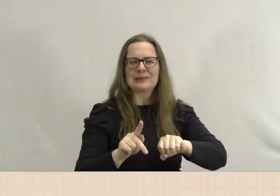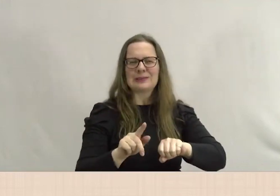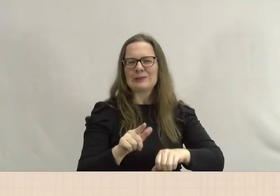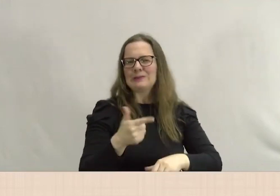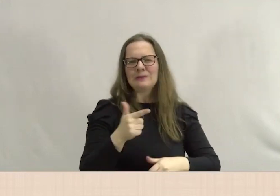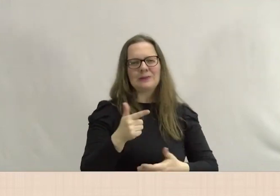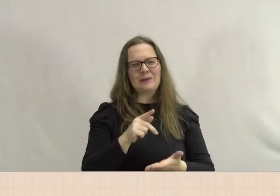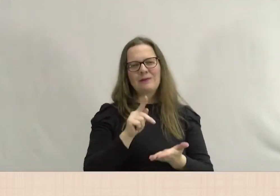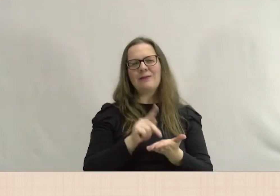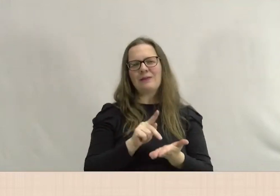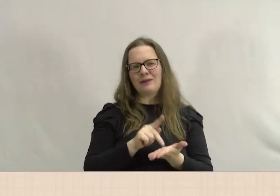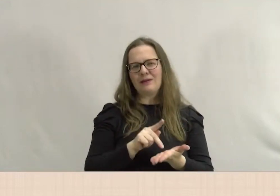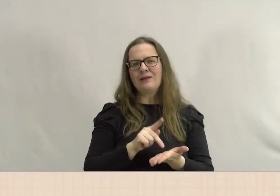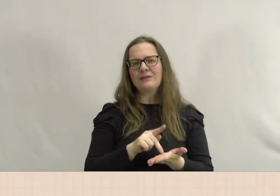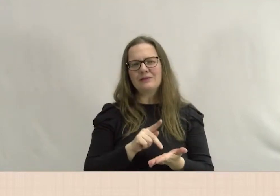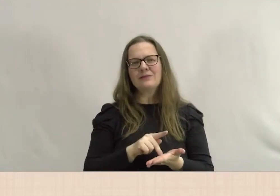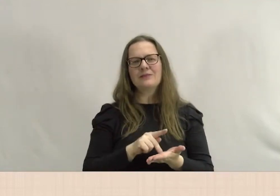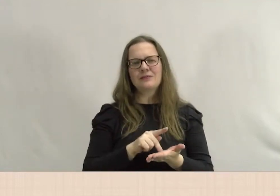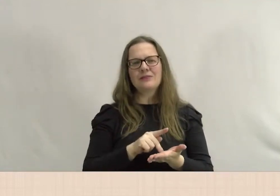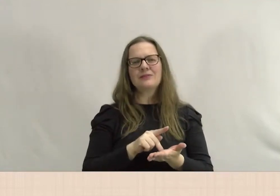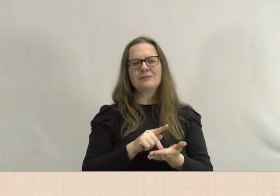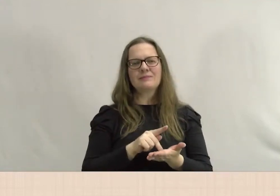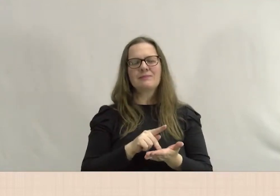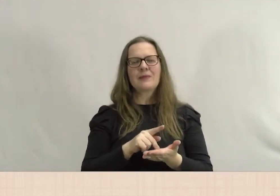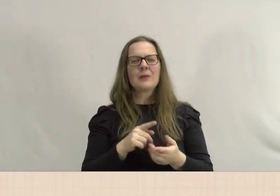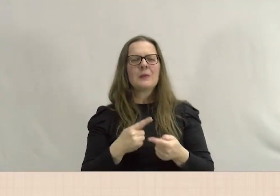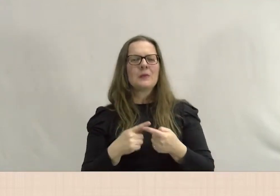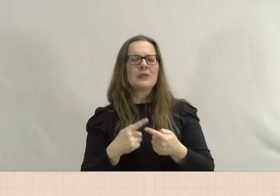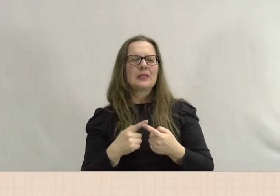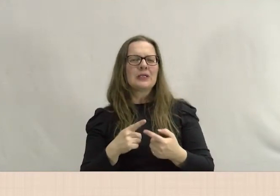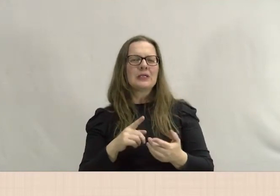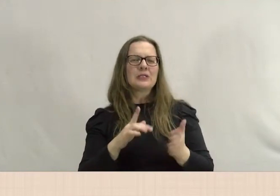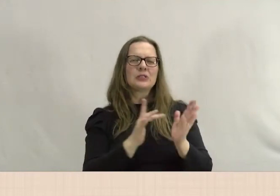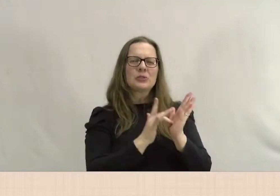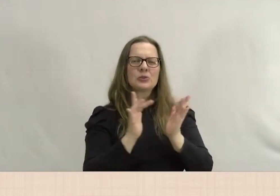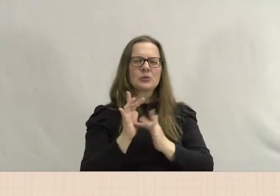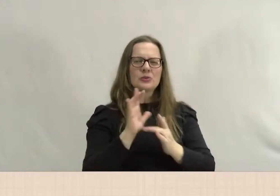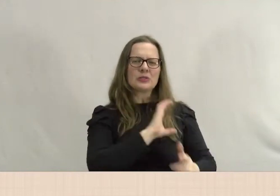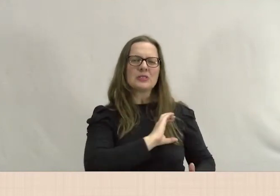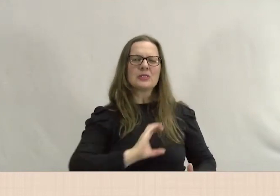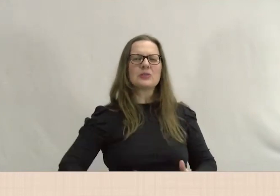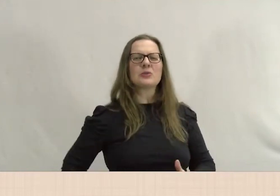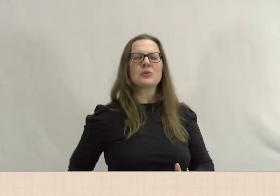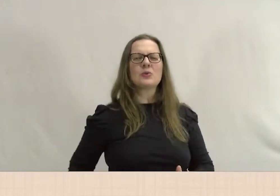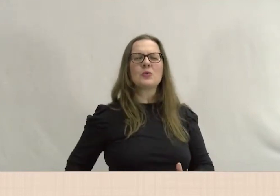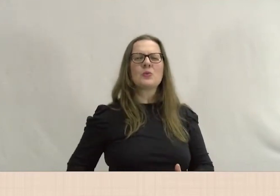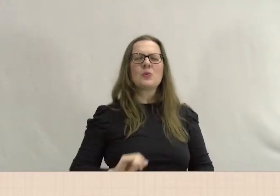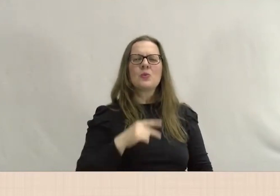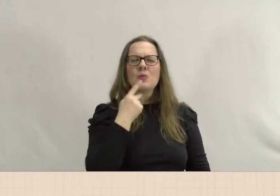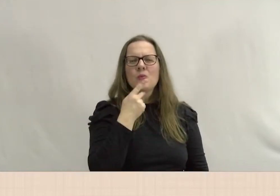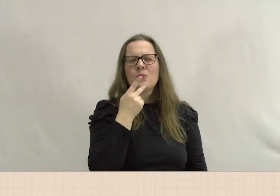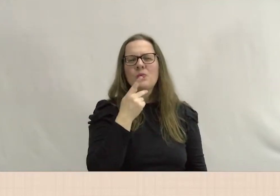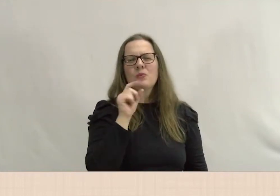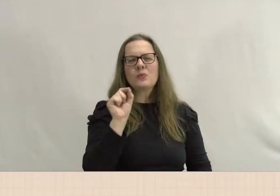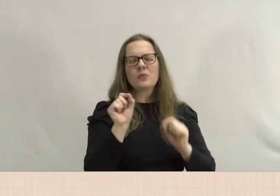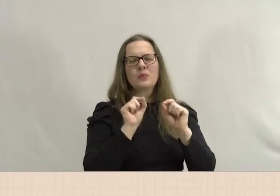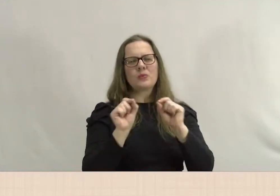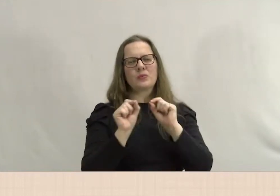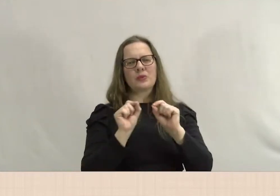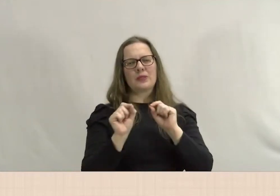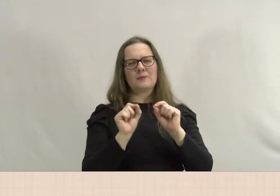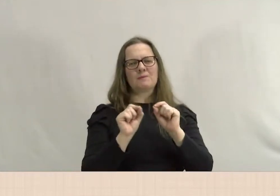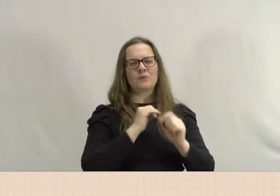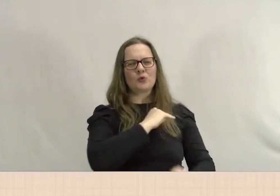verdade. Porque Jesus Cristo disse em João 14, como disse? Dê uma